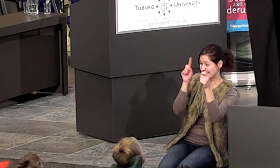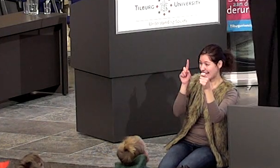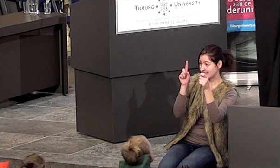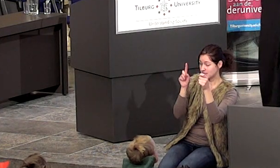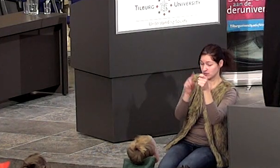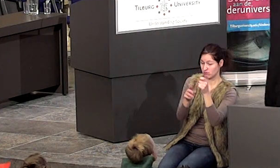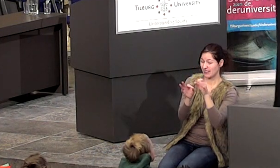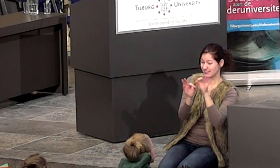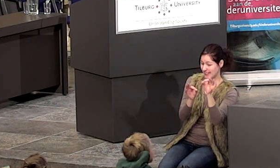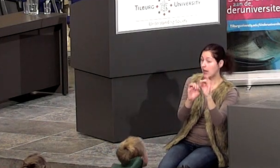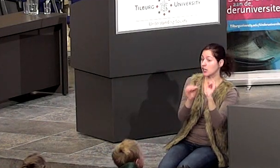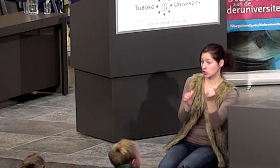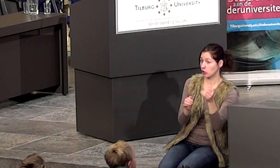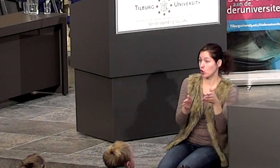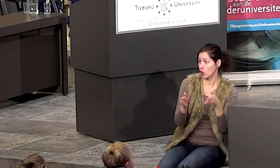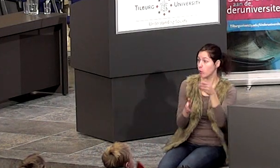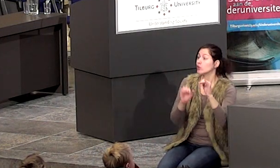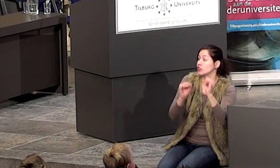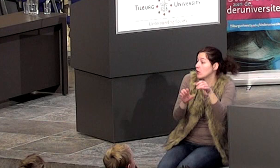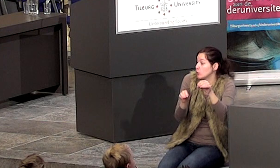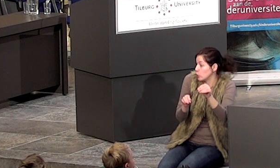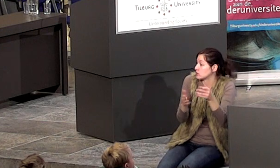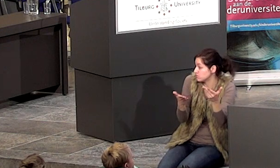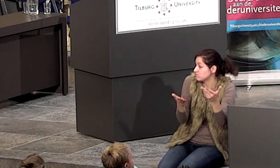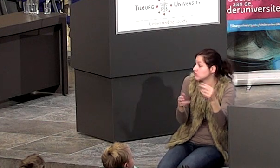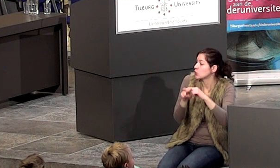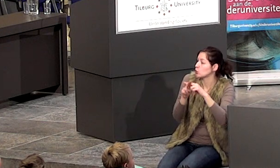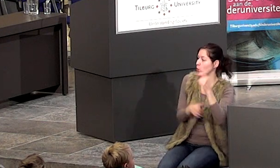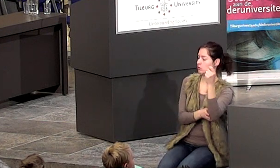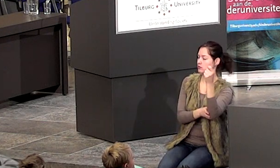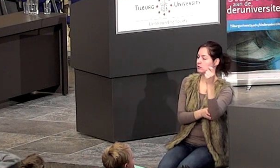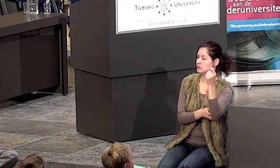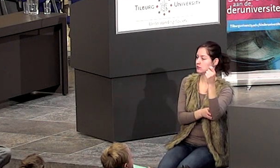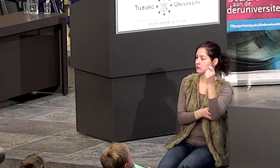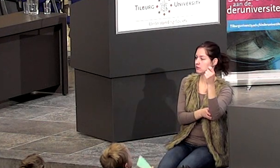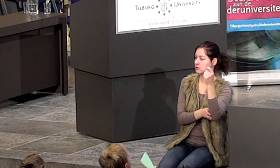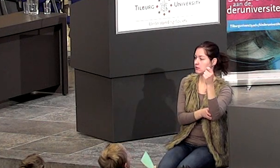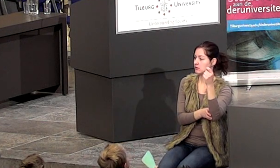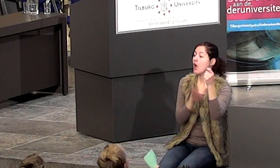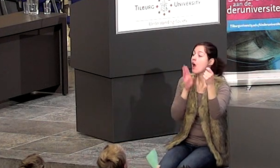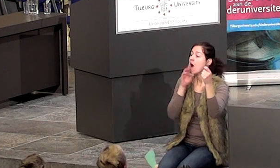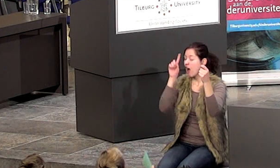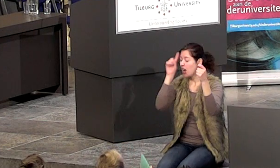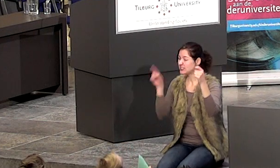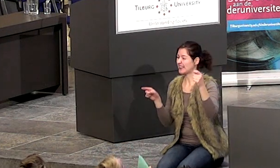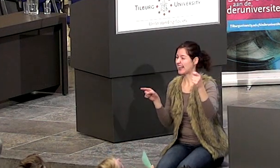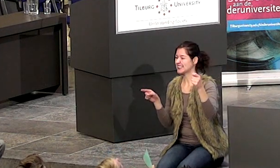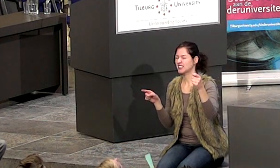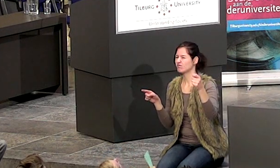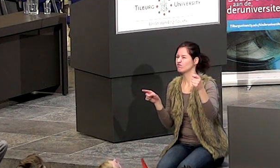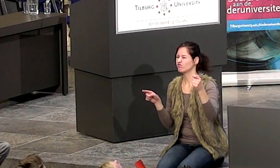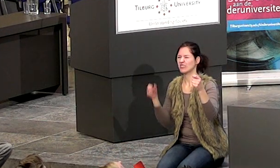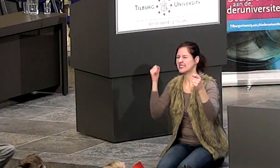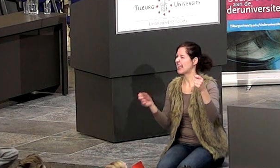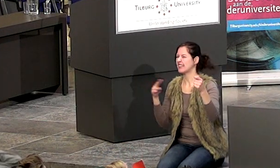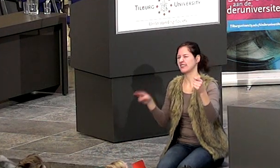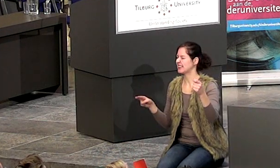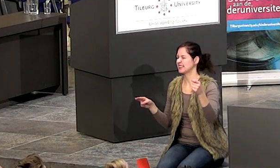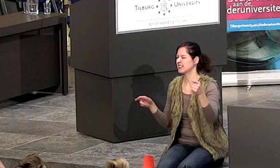taak misschien wel door een robot gedaan zou kunnen worden. En dat je een rode kaart opsteekt als je denkt zeker